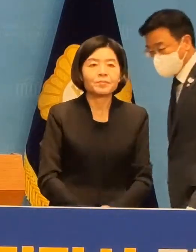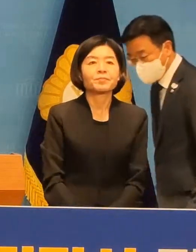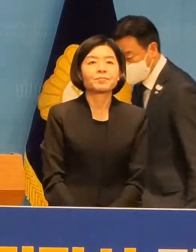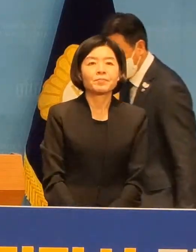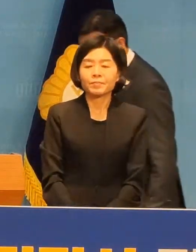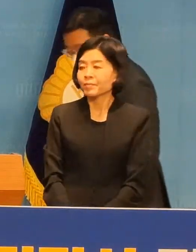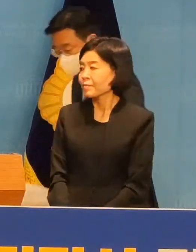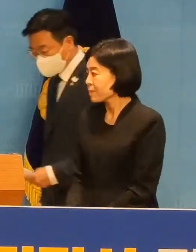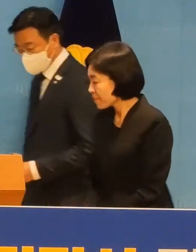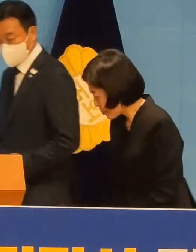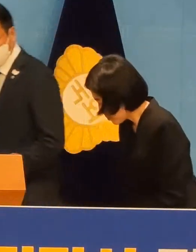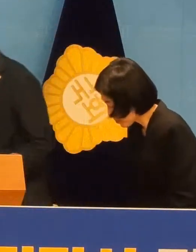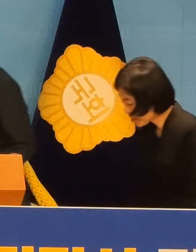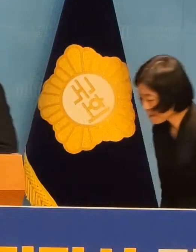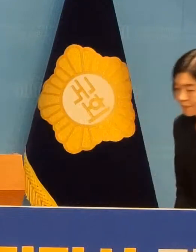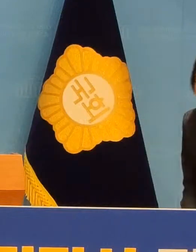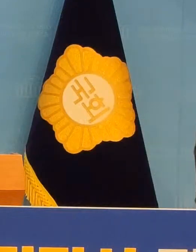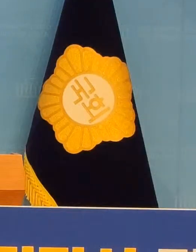고맙습니다.